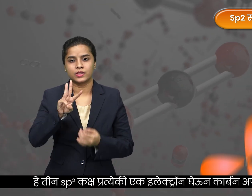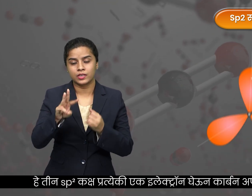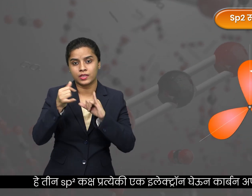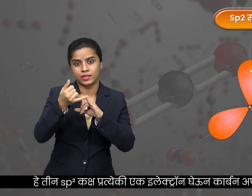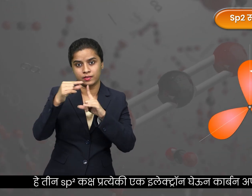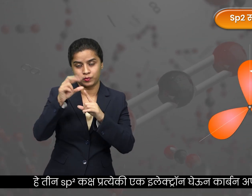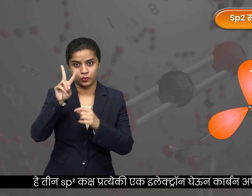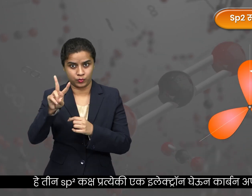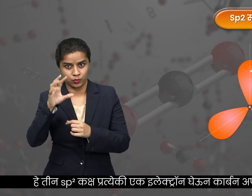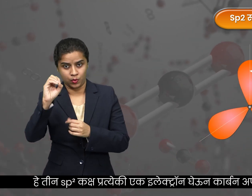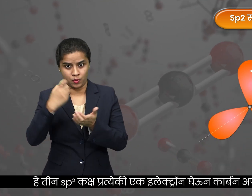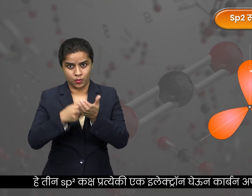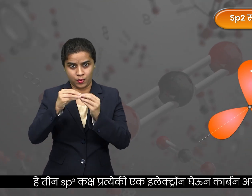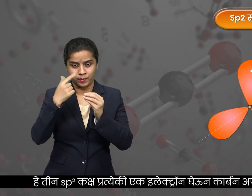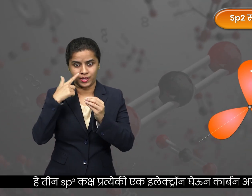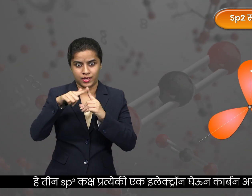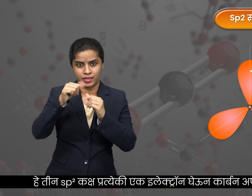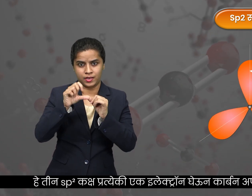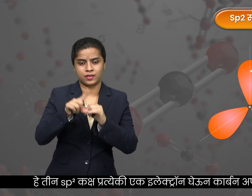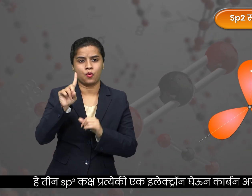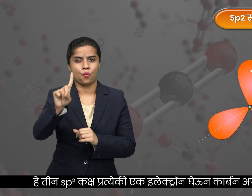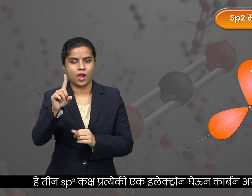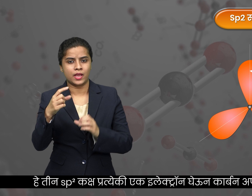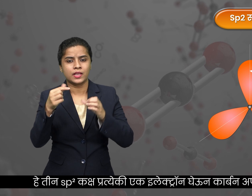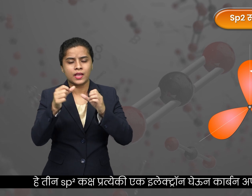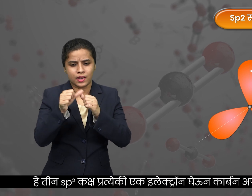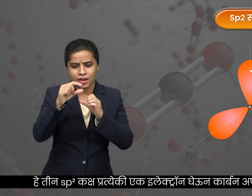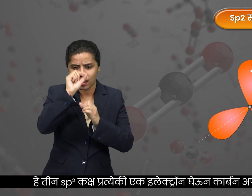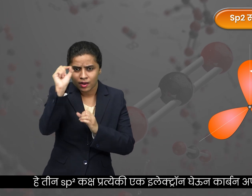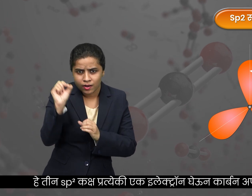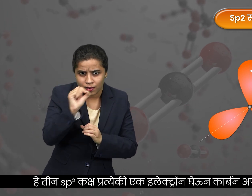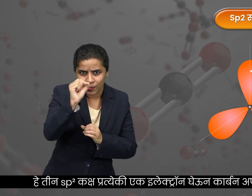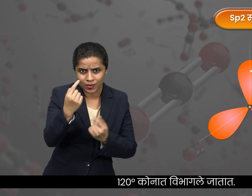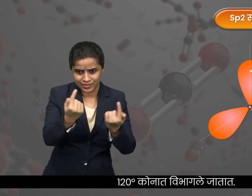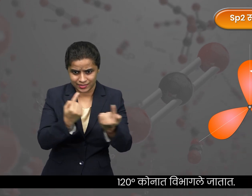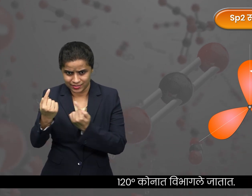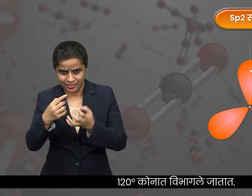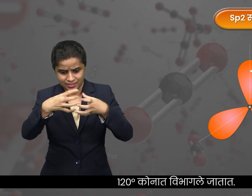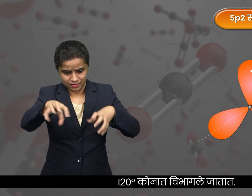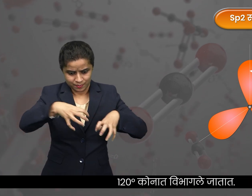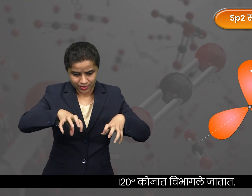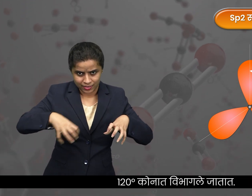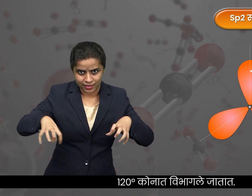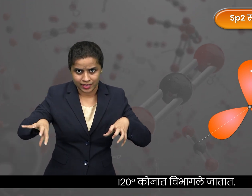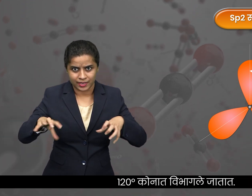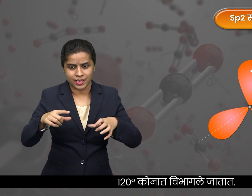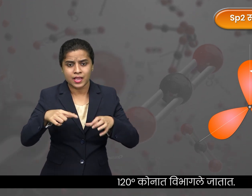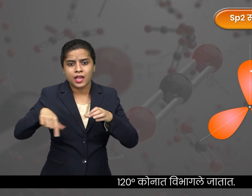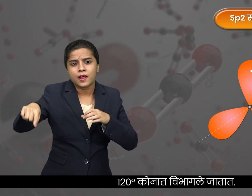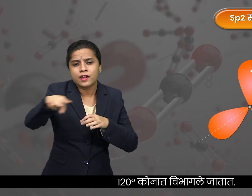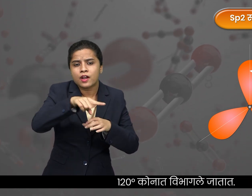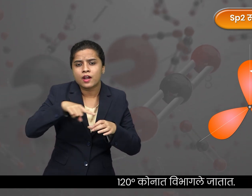हे 3 sp2 कक्ष प्रत्येकी 1 इलेक्ट्रॉन घेऊन कार्बन अणूच्या केंद्राभोवती 120 अंश कोनात विभागले